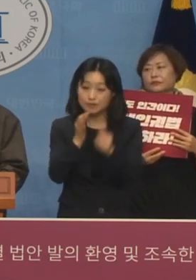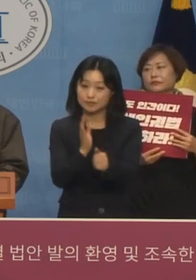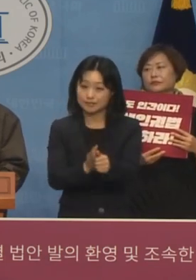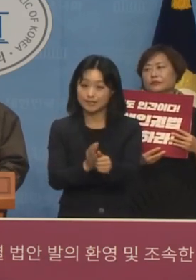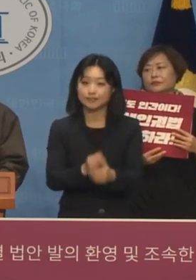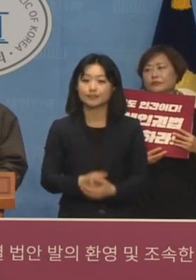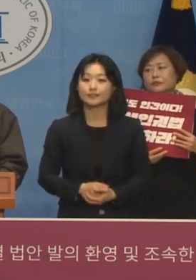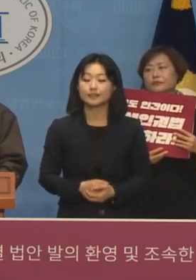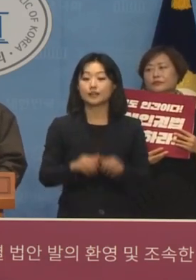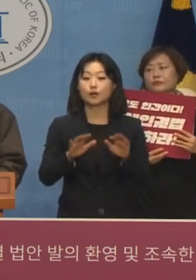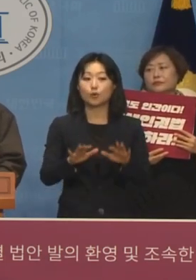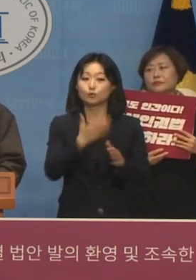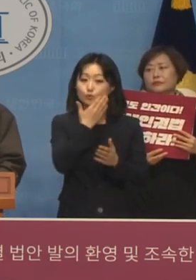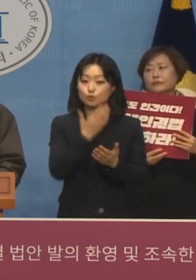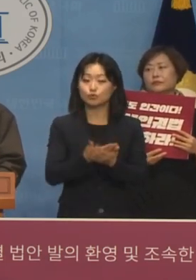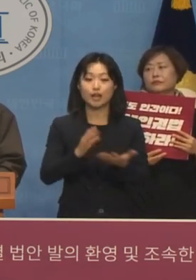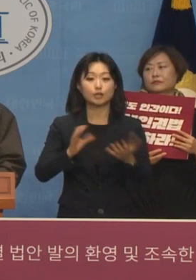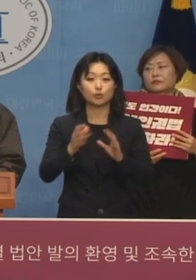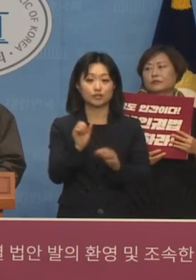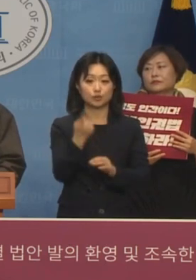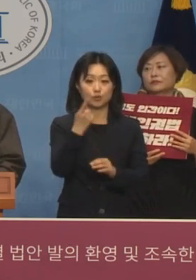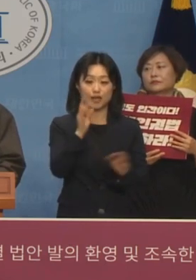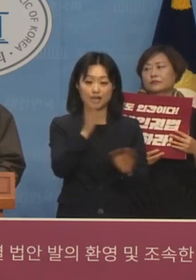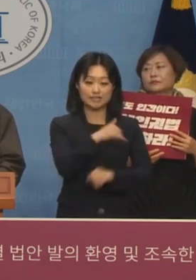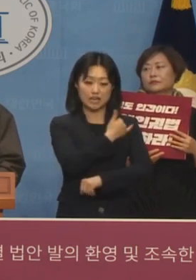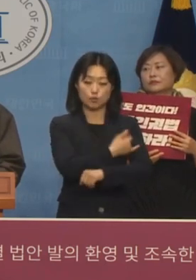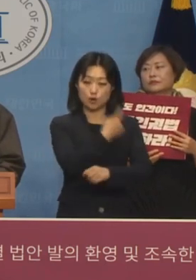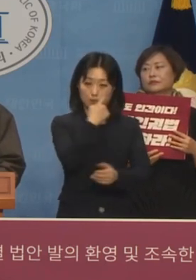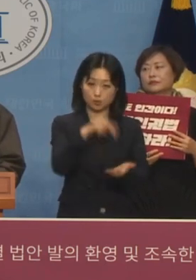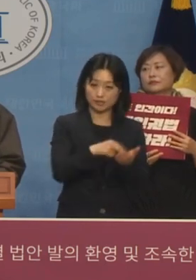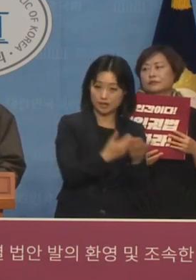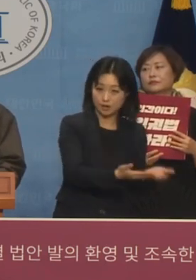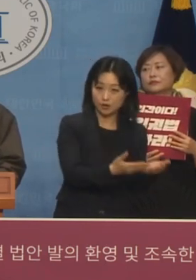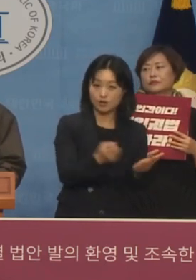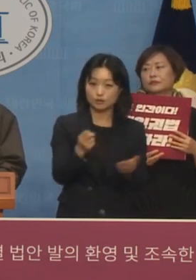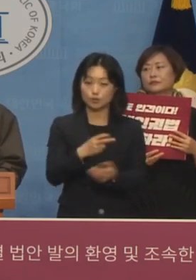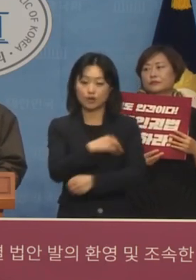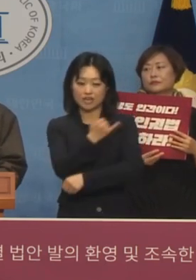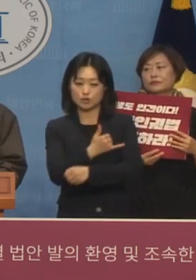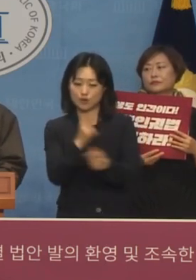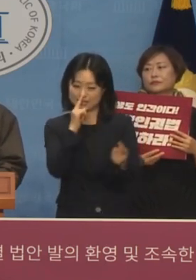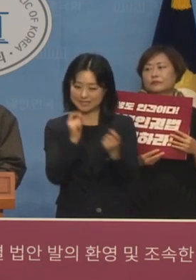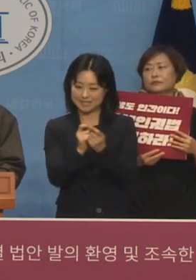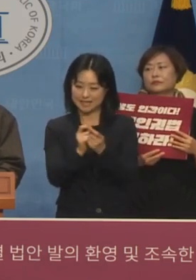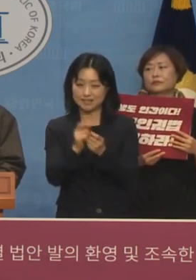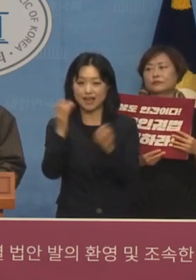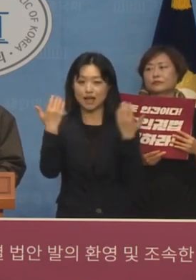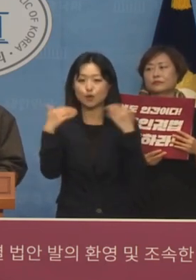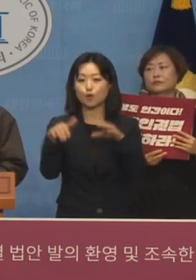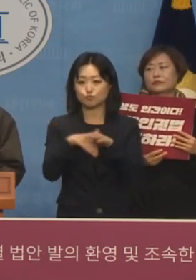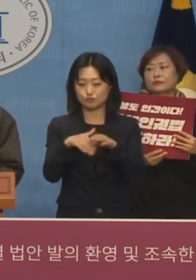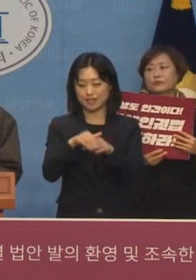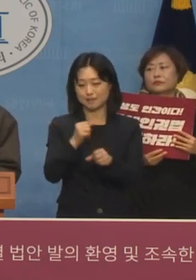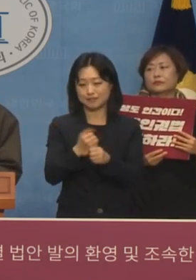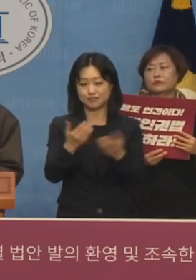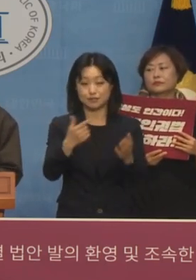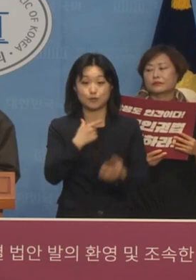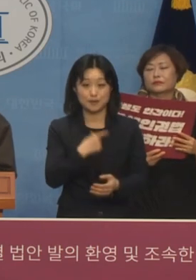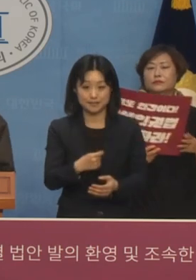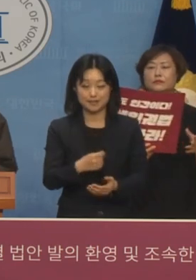때입니다. 오늘의 소중한 논의가 학생인권 보장과 인권 친화적 학교 문화를 조성하는 새로운 이정표가 되기를